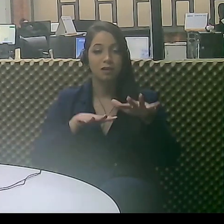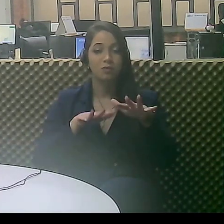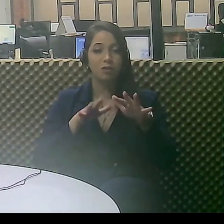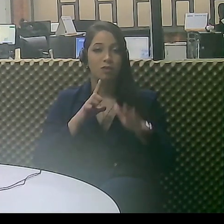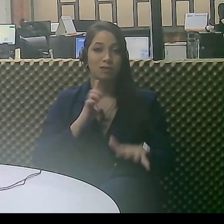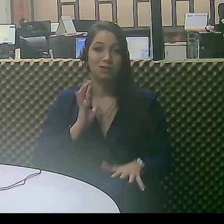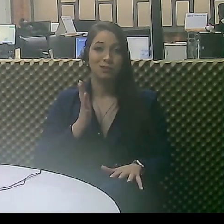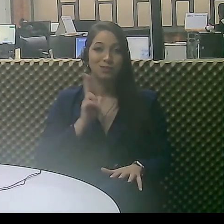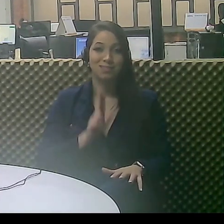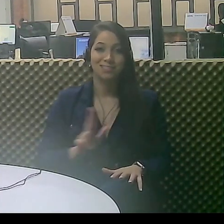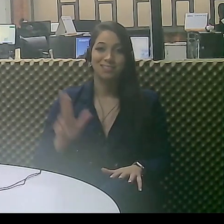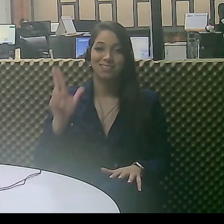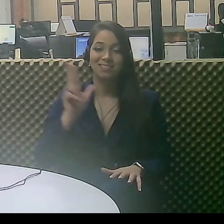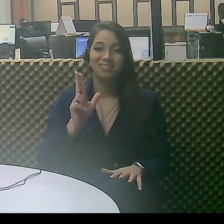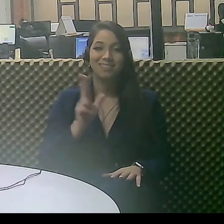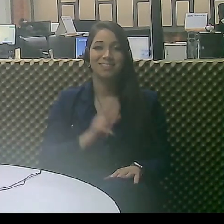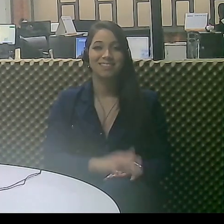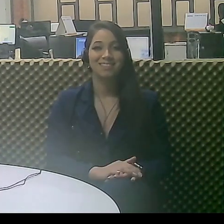existente em